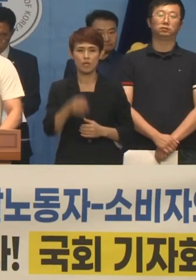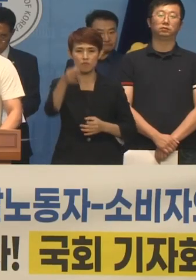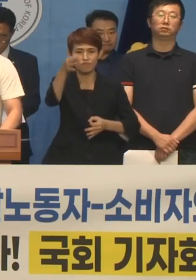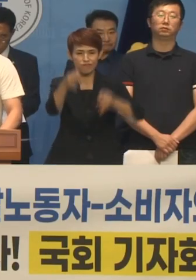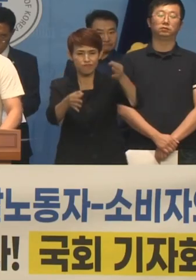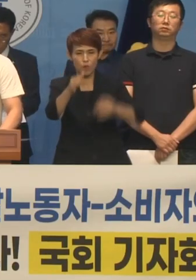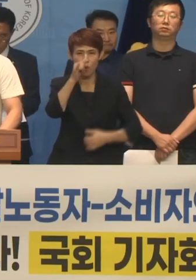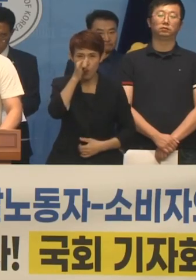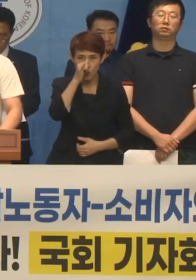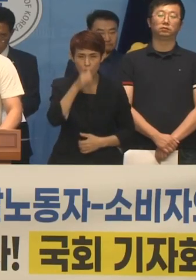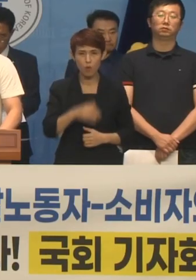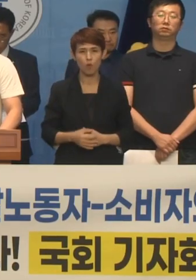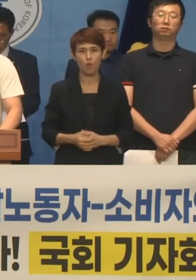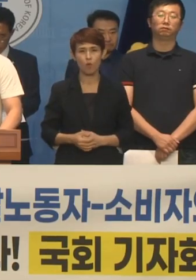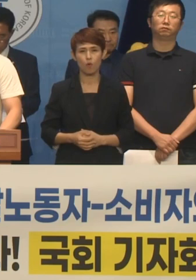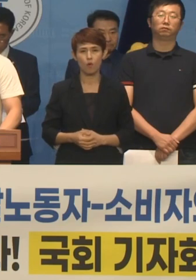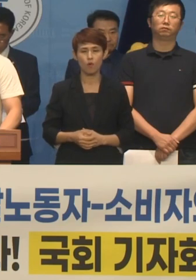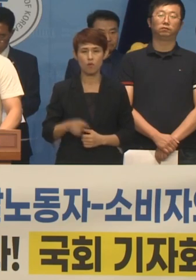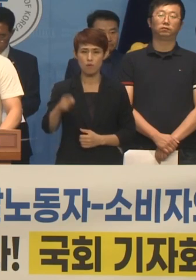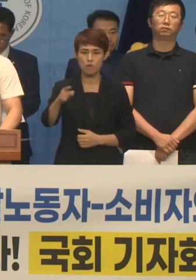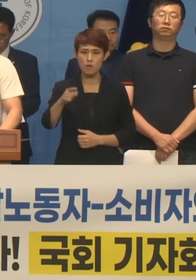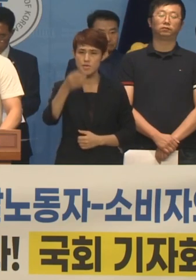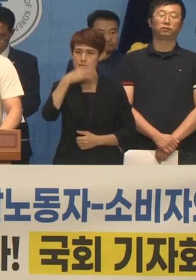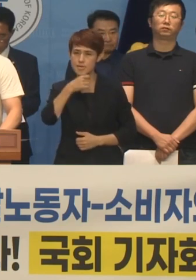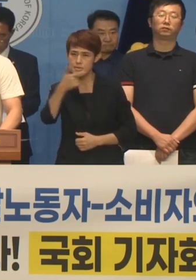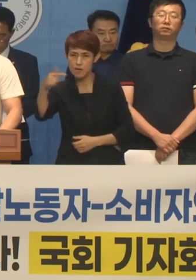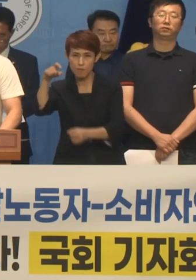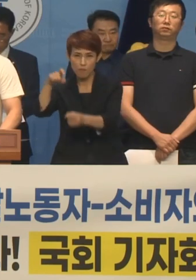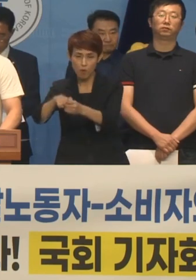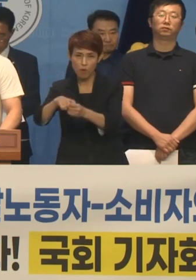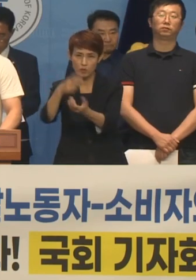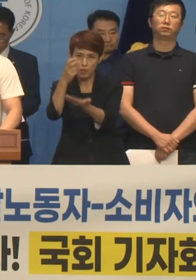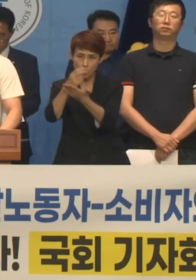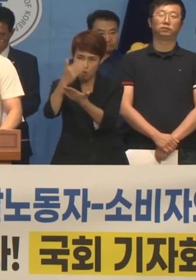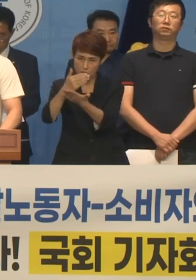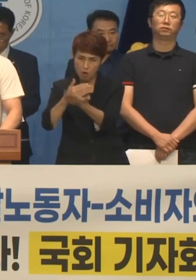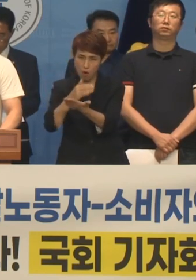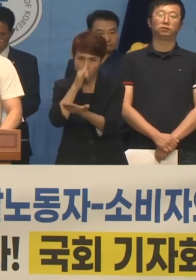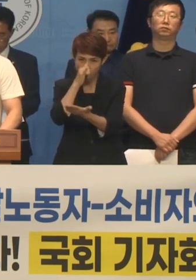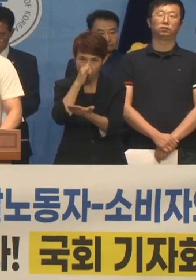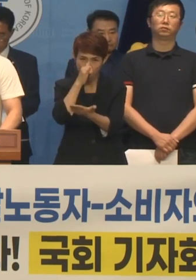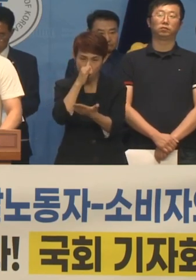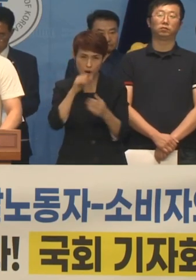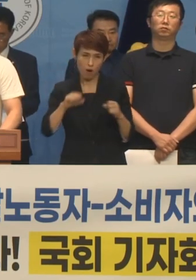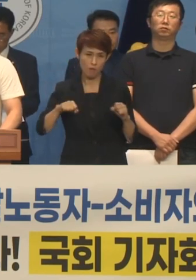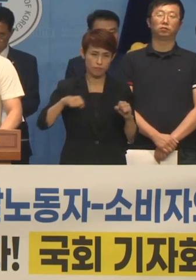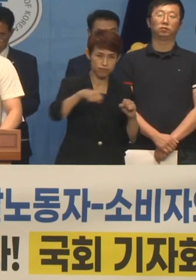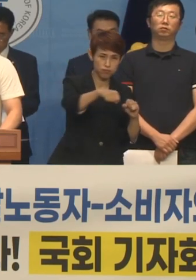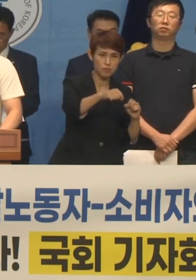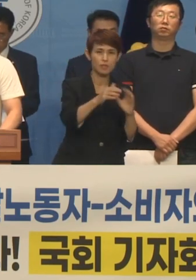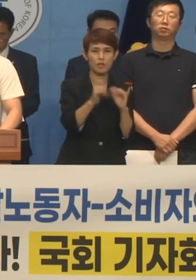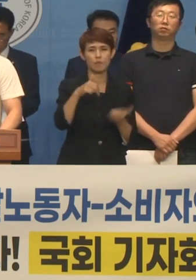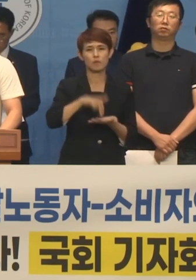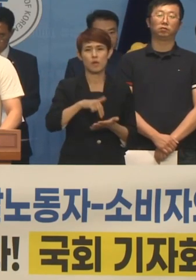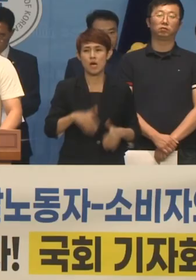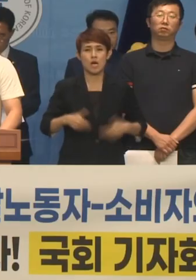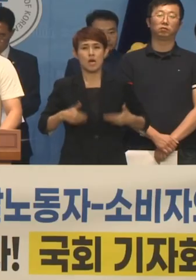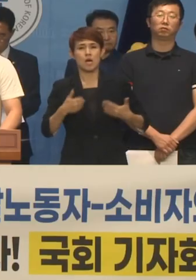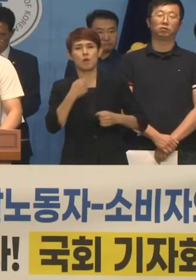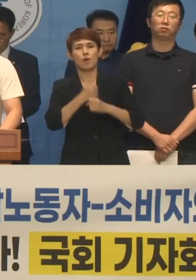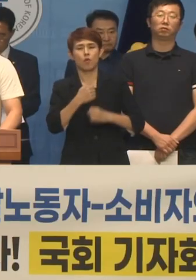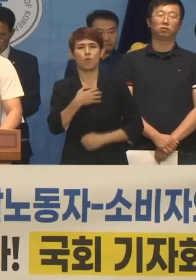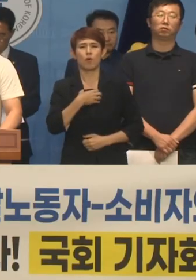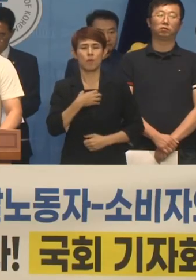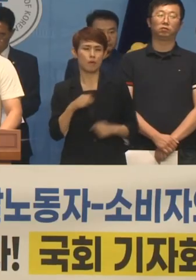등 플랫폼의 이윤 극대화를 위한 여러 제도가 라이더의 마음을, 운전을 더욱 조급하게 만들고